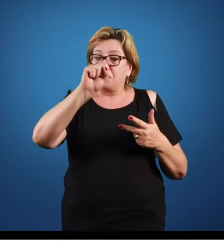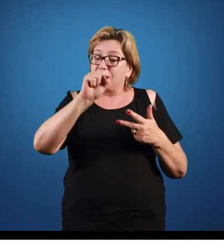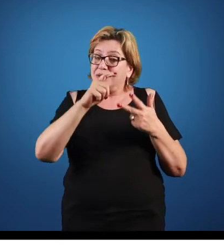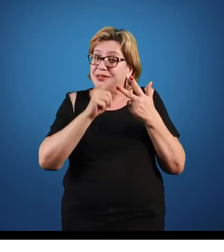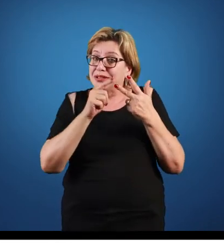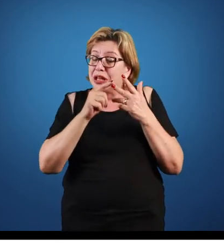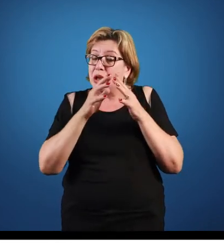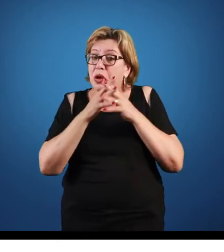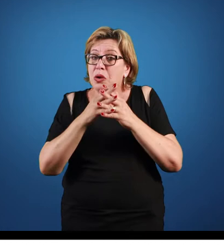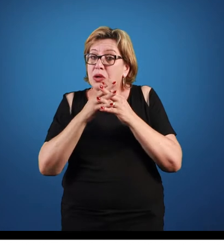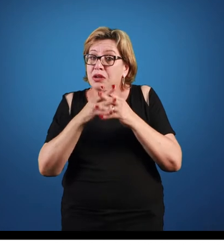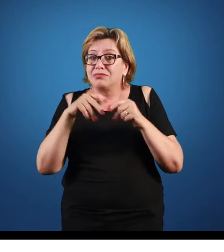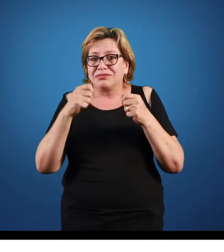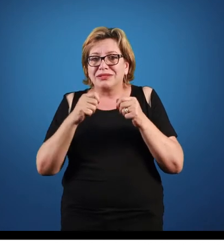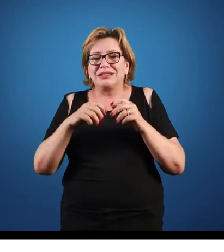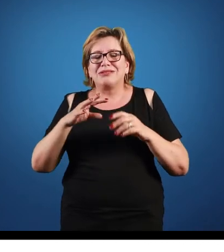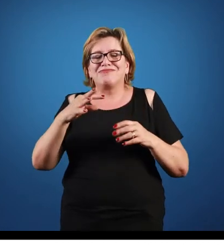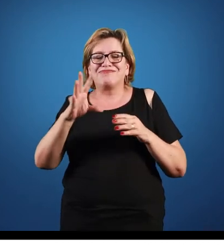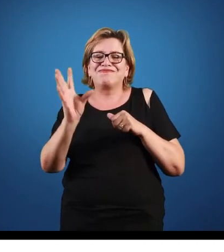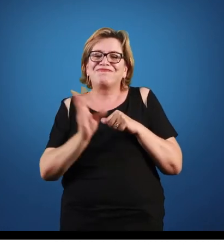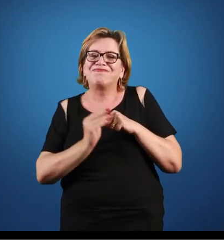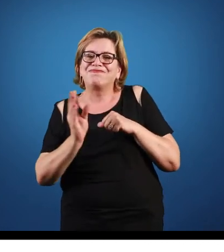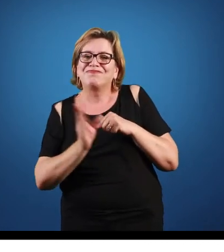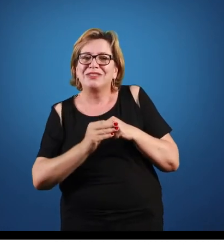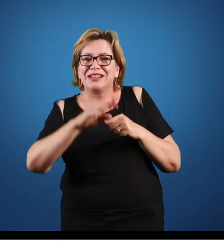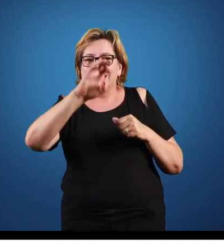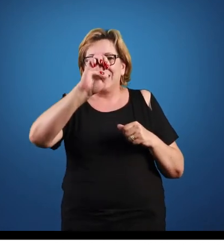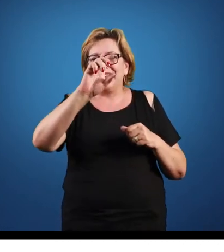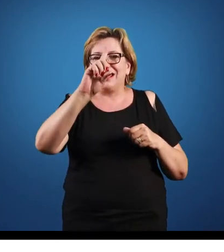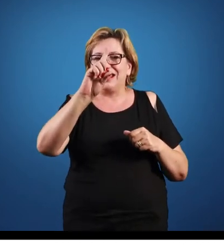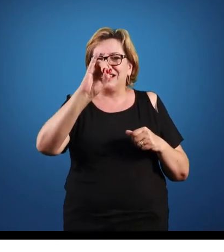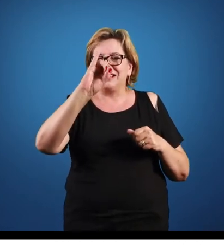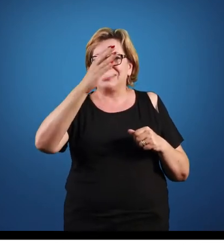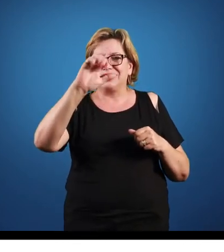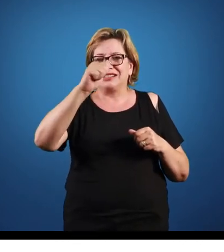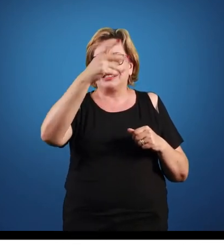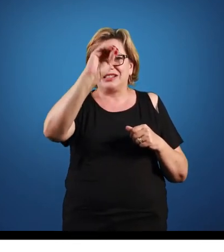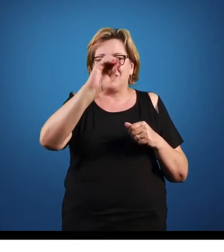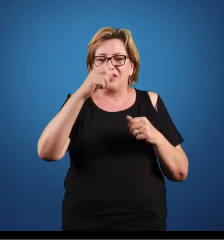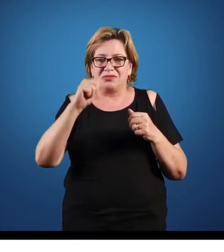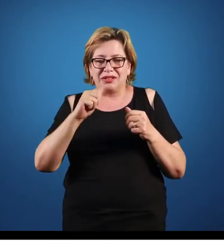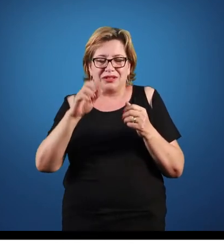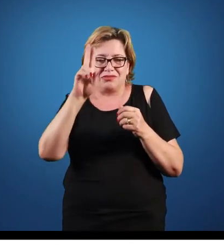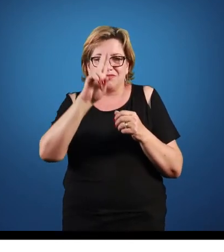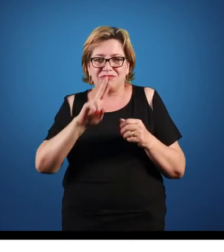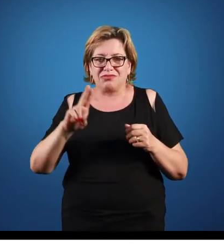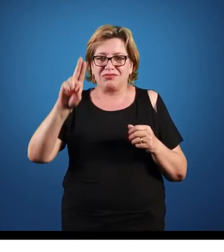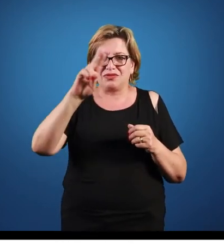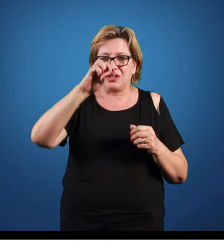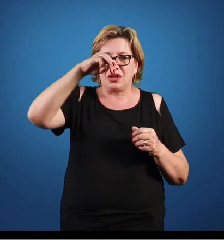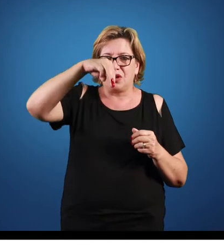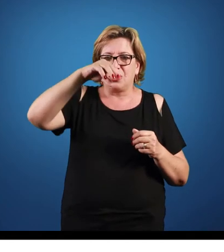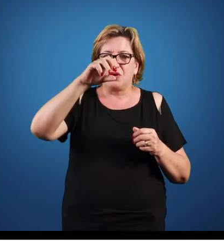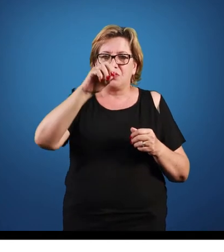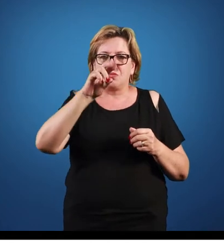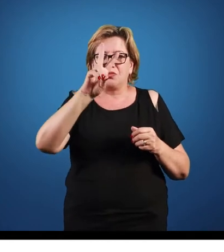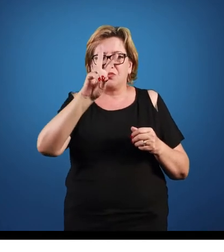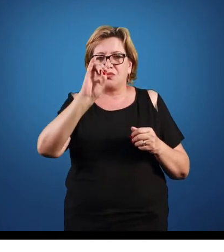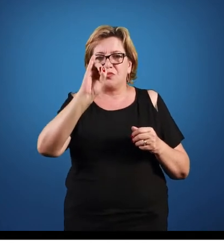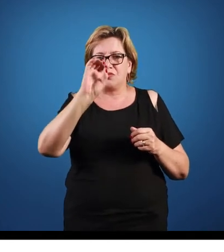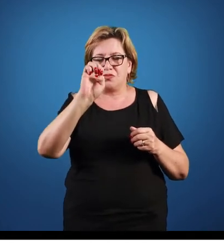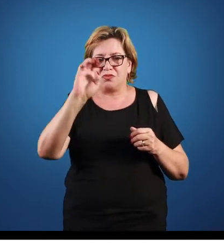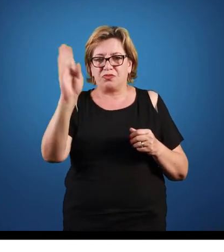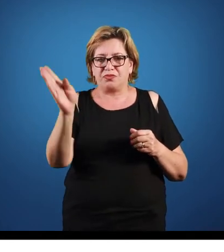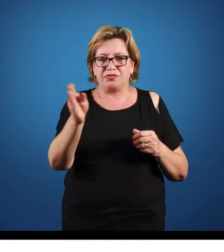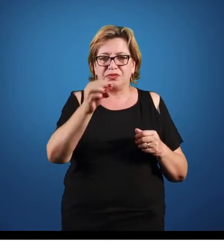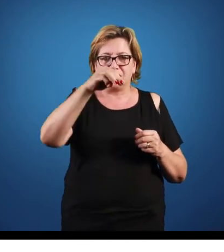complicado que exige aquele conhecimento edição que eu falei pra vocês né então se você você tem que saber usar no mínimo movie maker existem outros editores